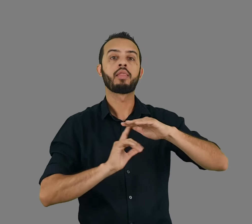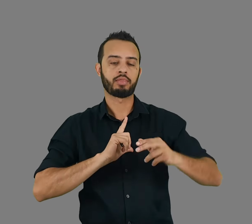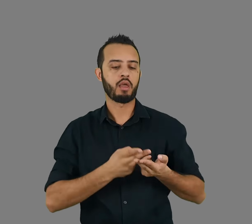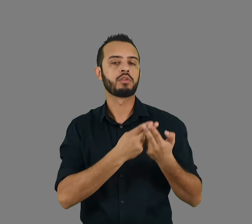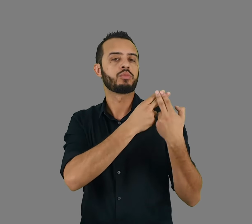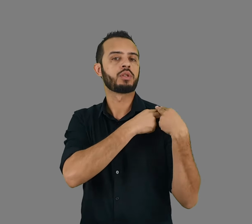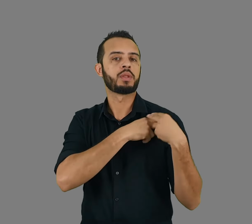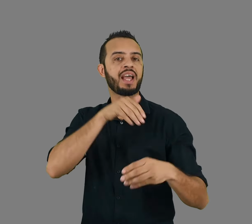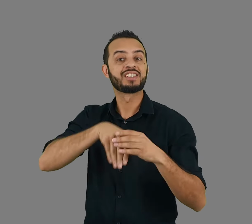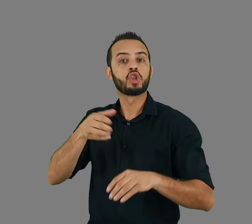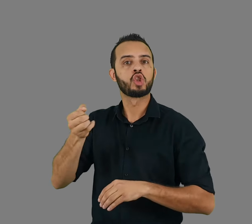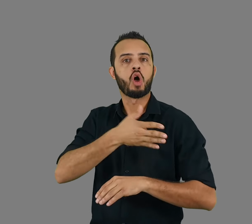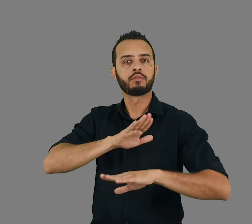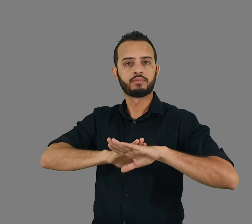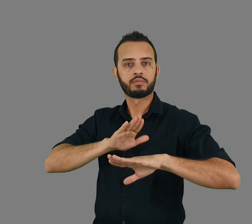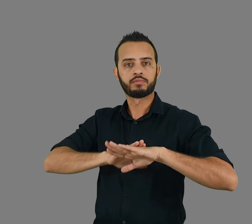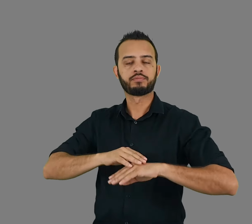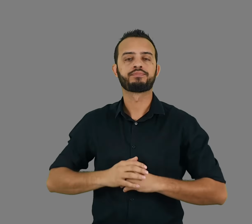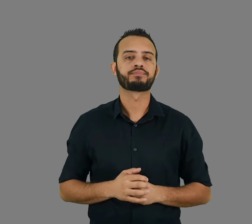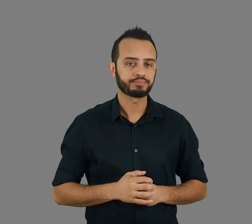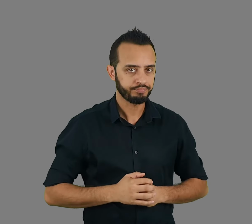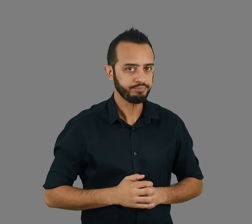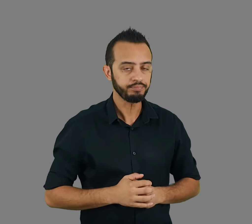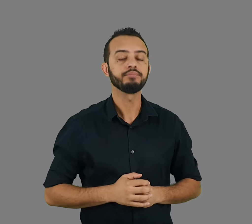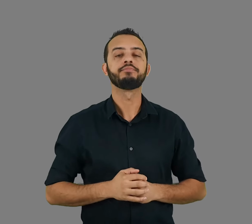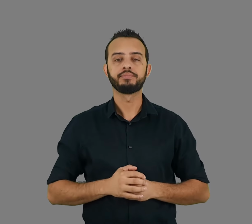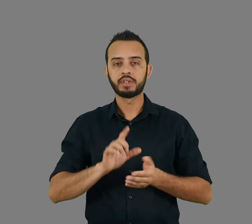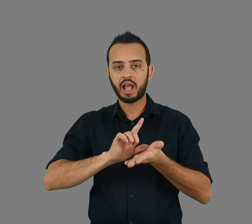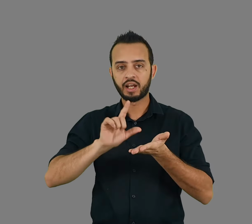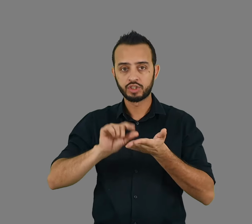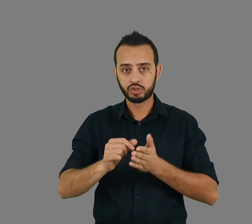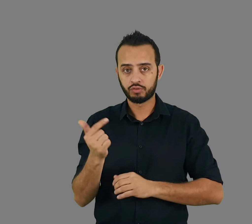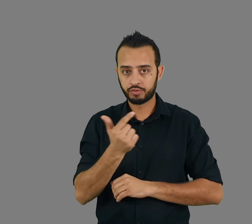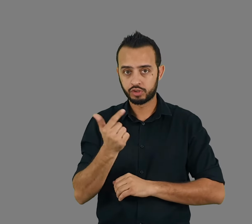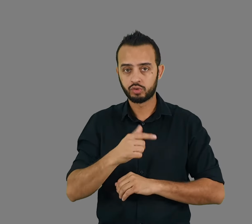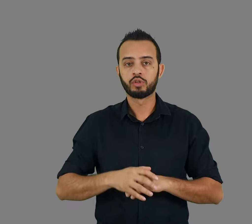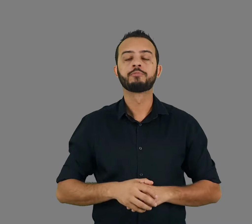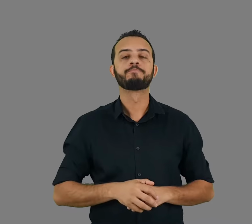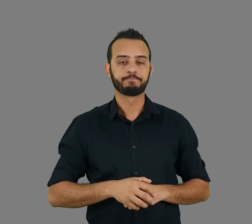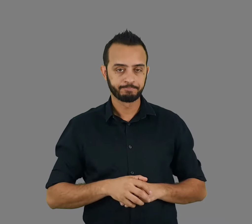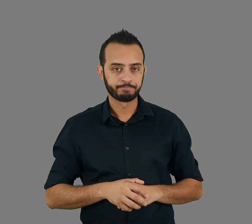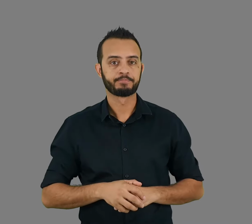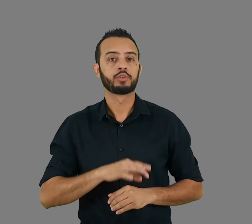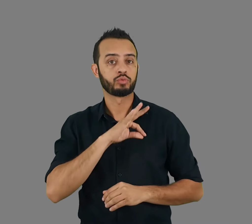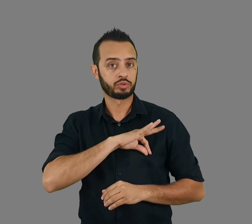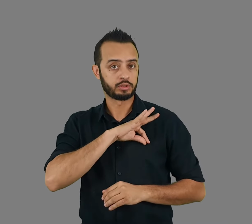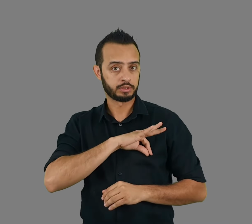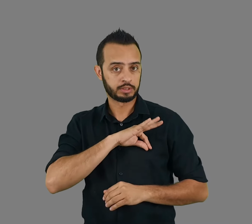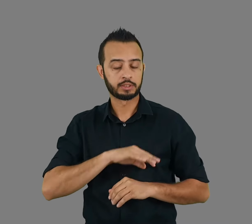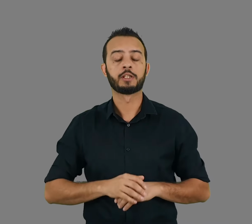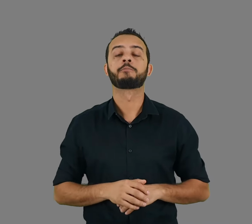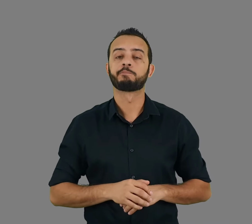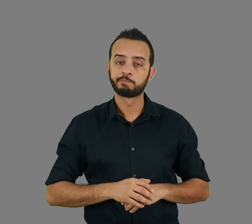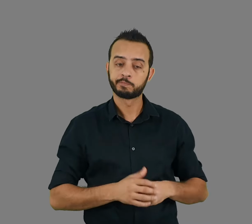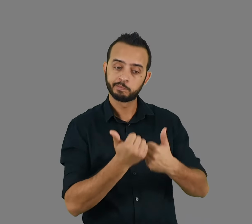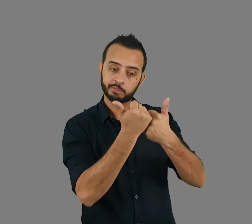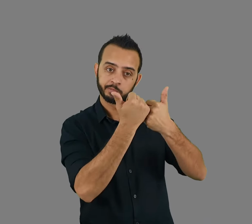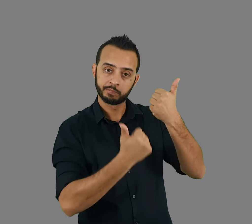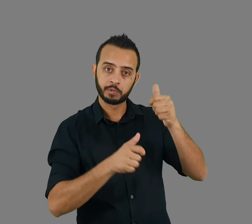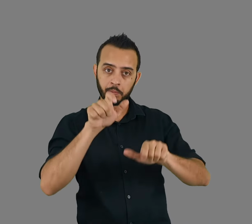eleições. Artigo 22. Da remuneração. Os membros da diretoria executiva e do Conselho Fiscal não receberão